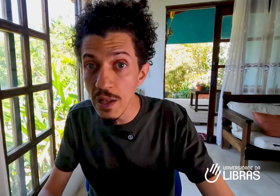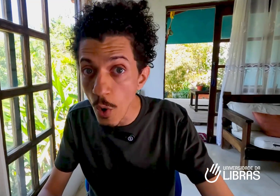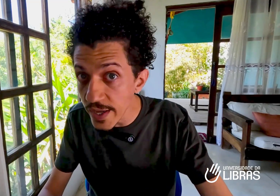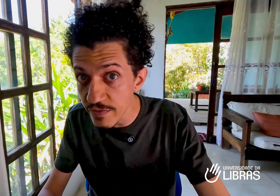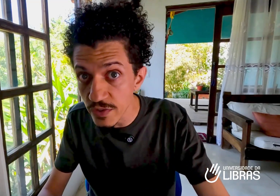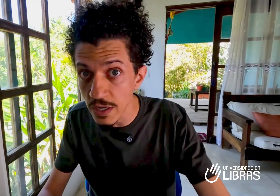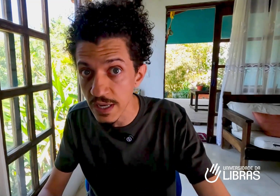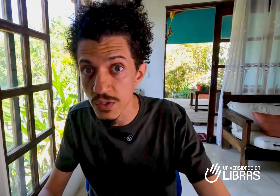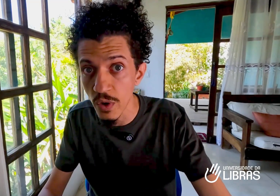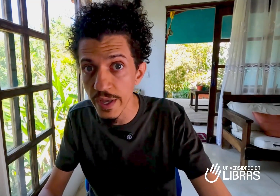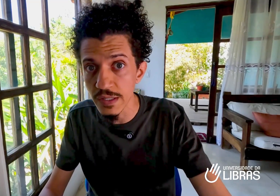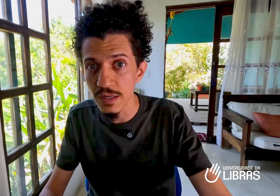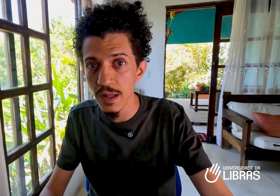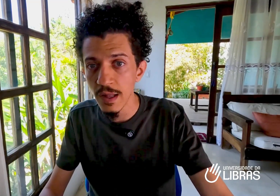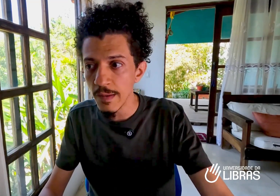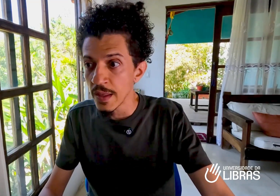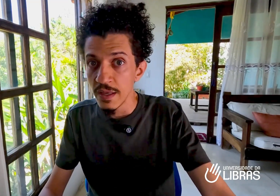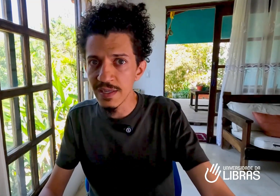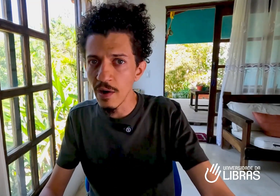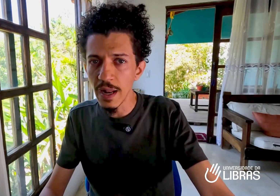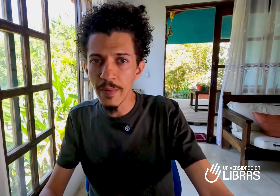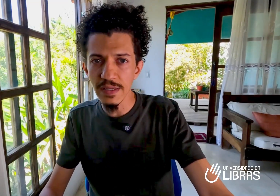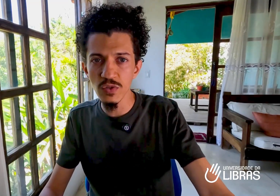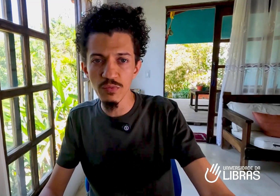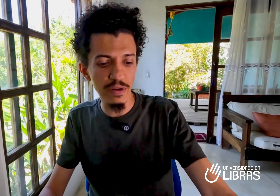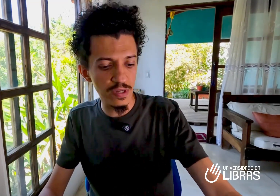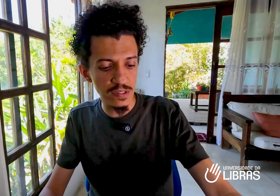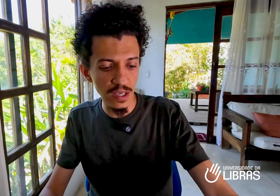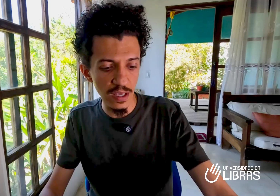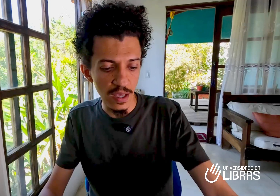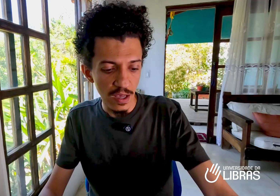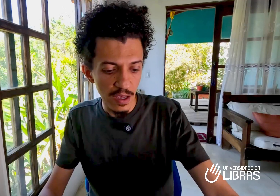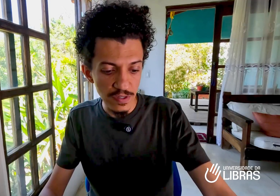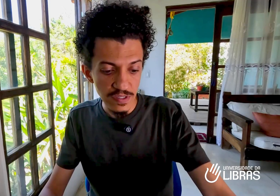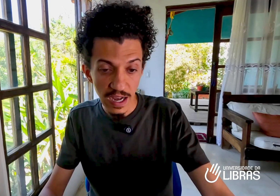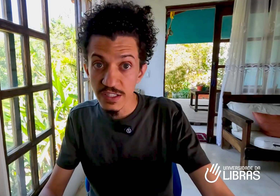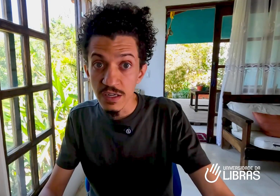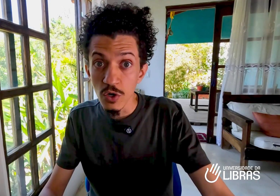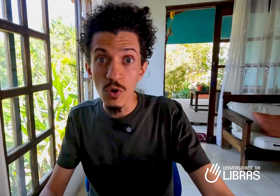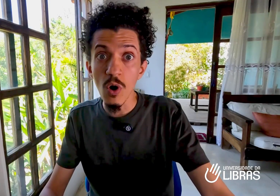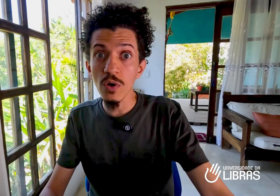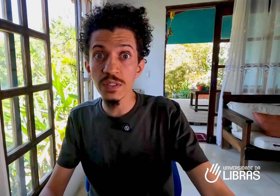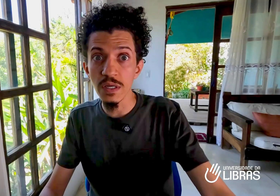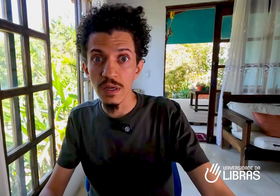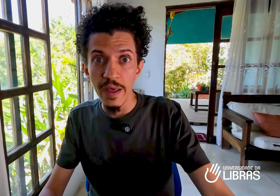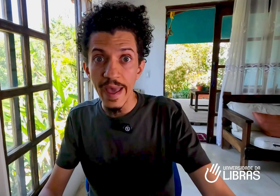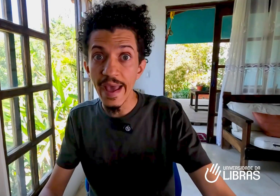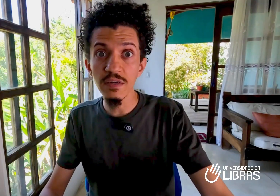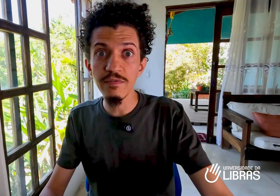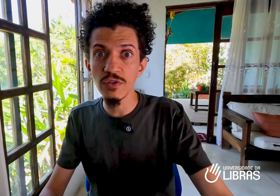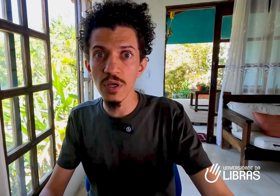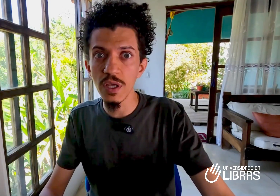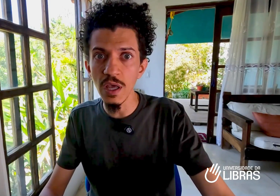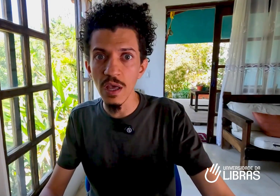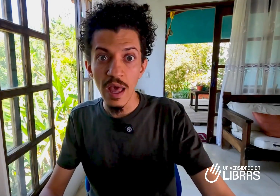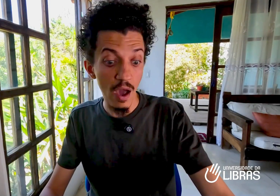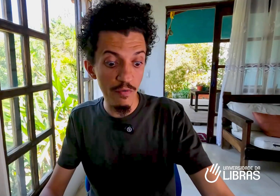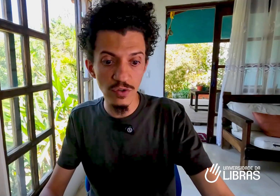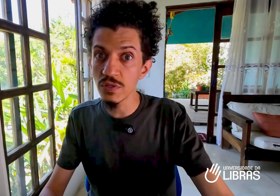milhões de visualizações. E você olha para esses números assim e você acha, nossa, esse vídeo aqui é o vídeo